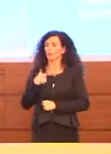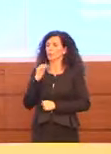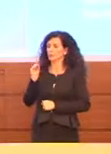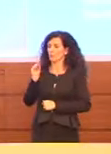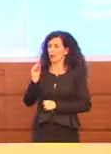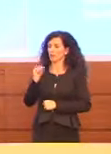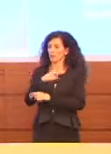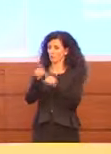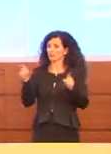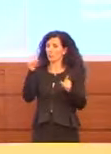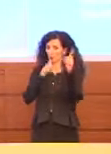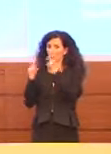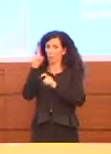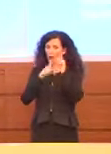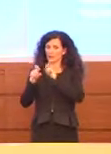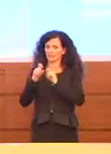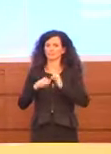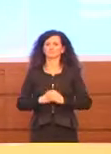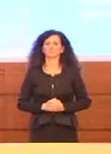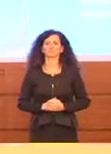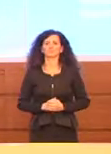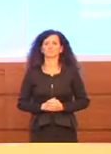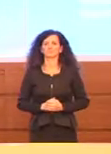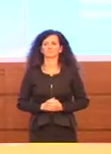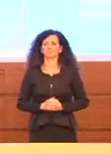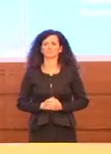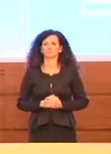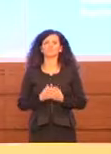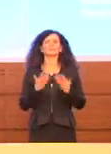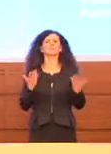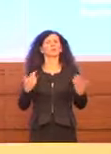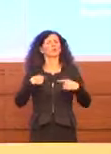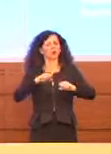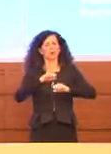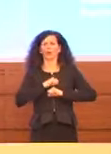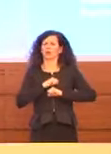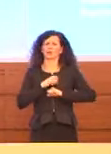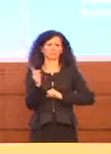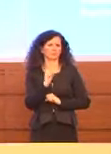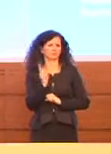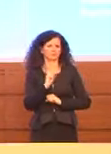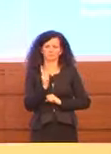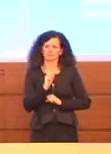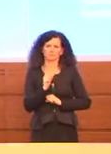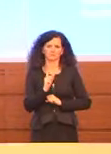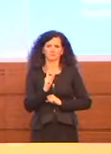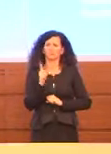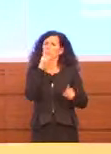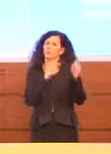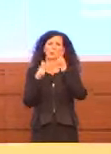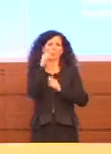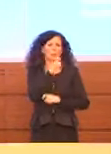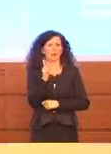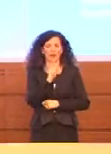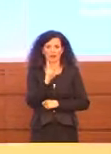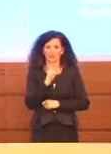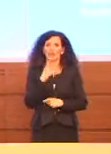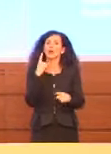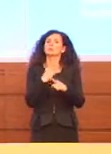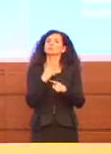preoccupati allora io credo assolutamente di no c'è bisogno di un grande